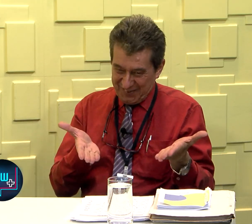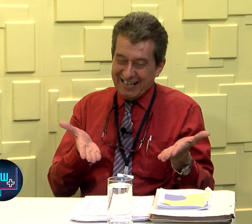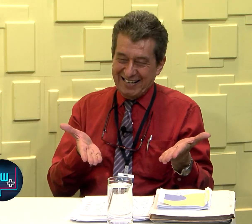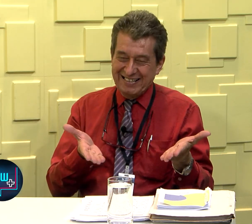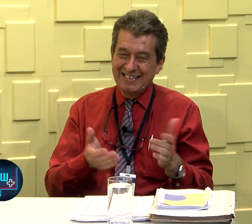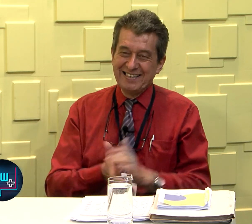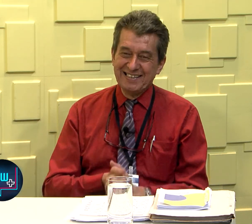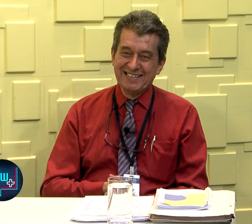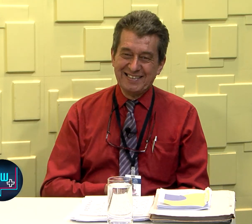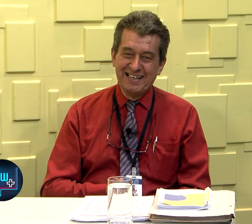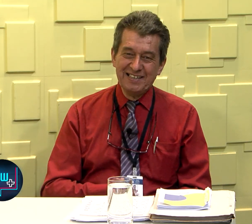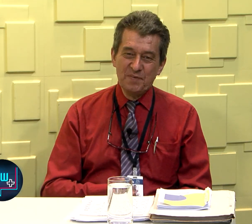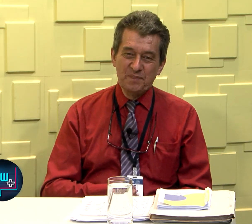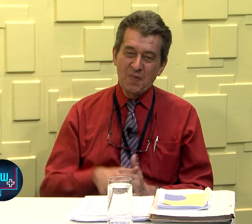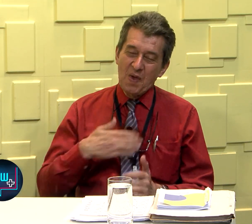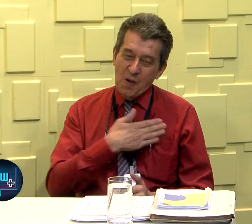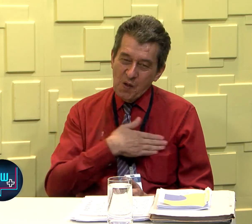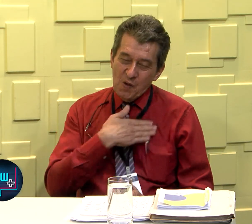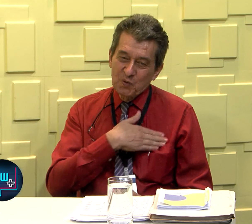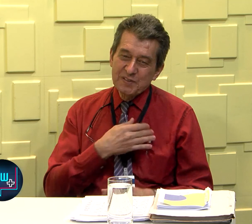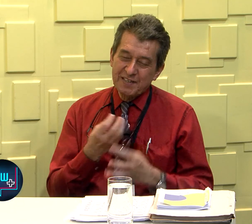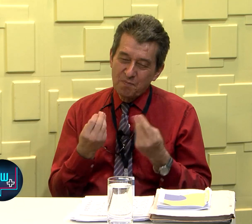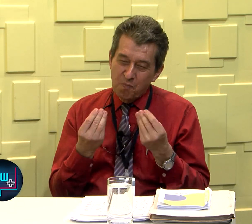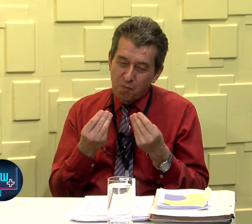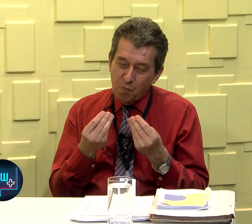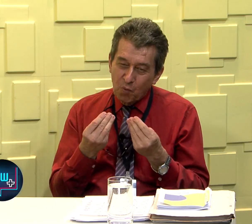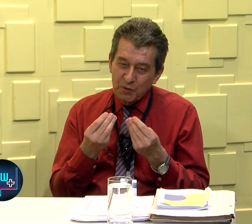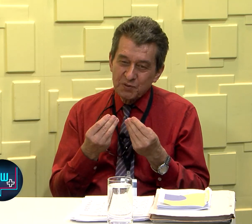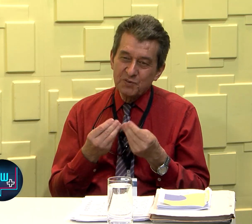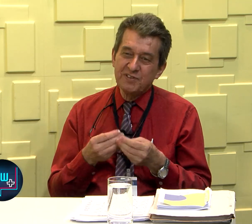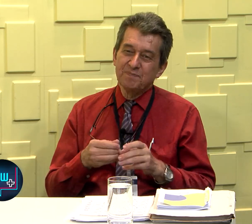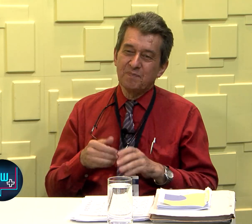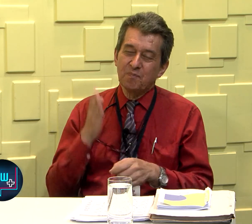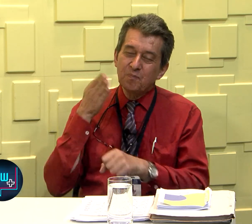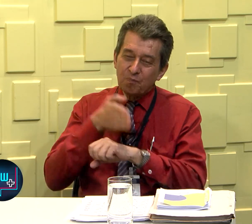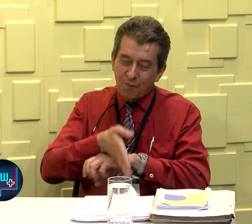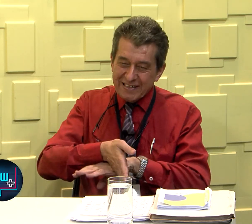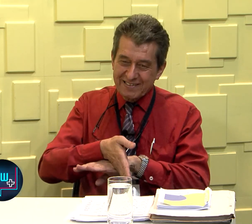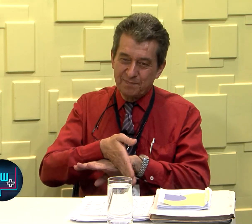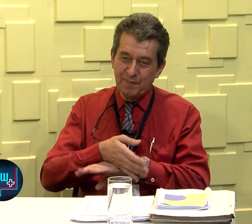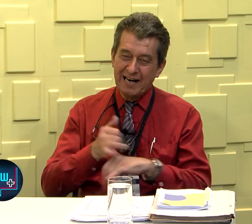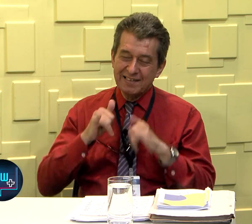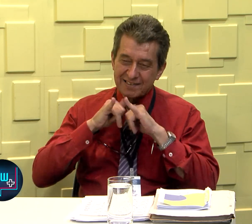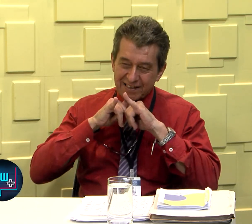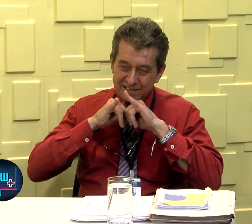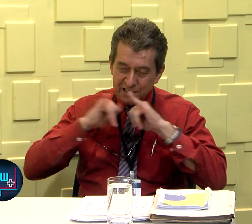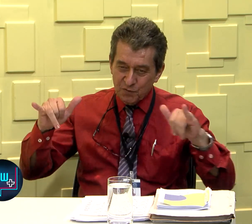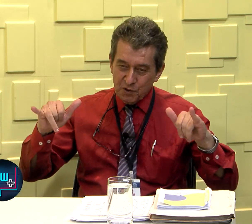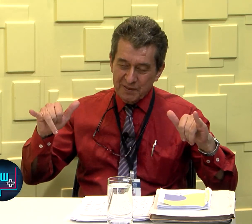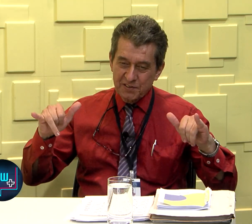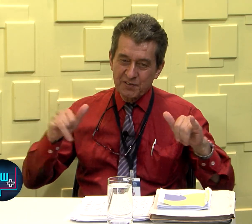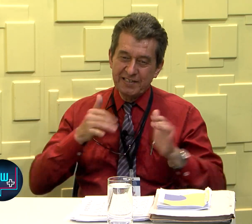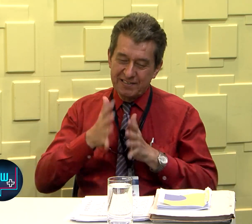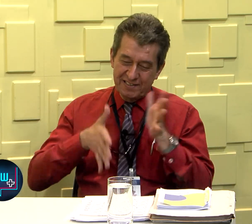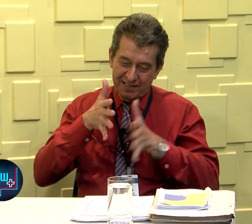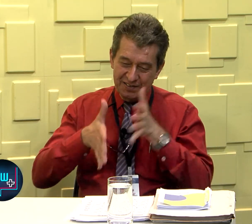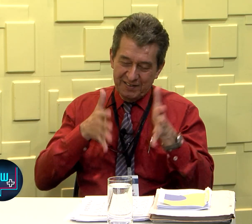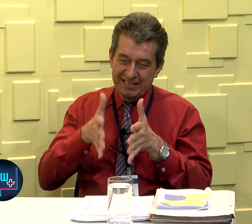gostei muito de poder transmitir muito essas informações sobre libras em são brás